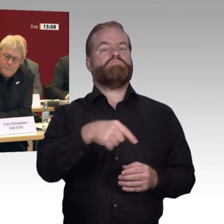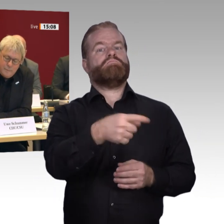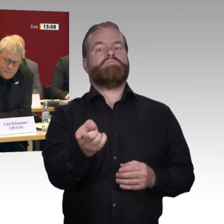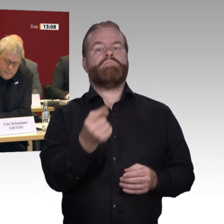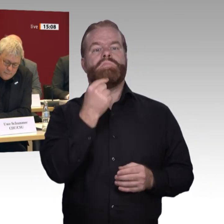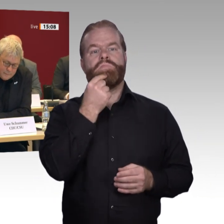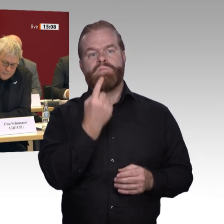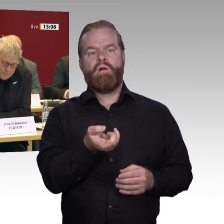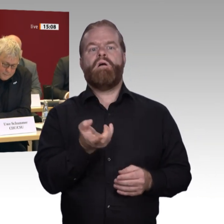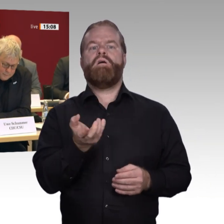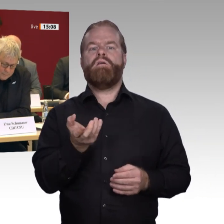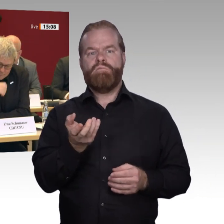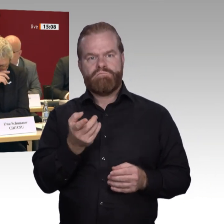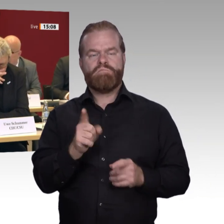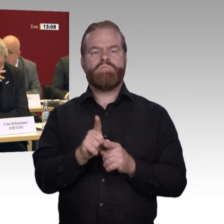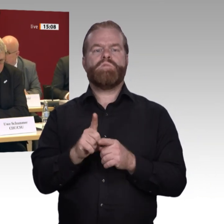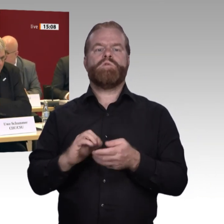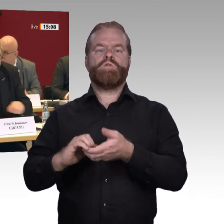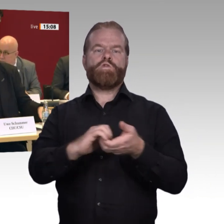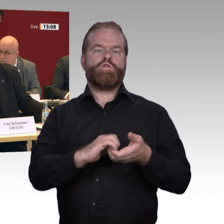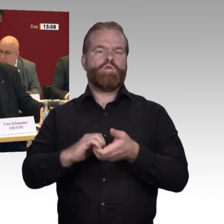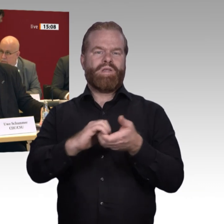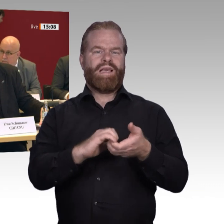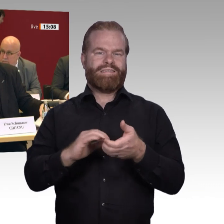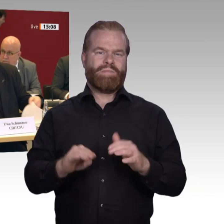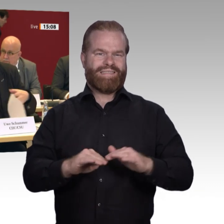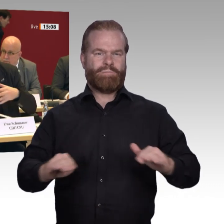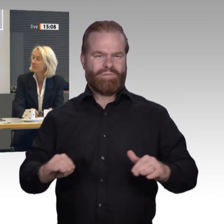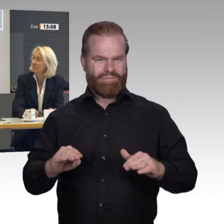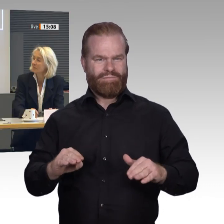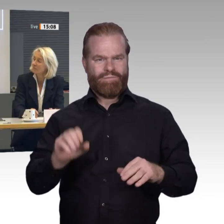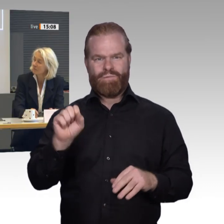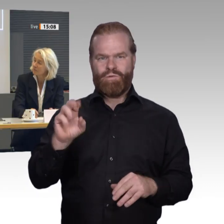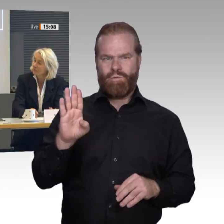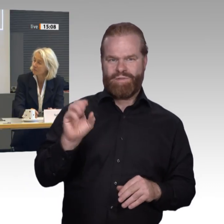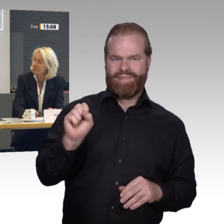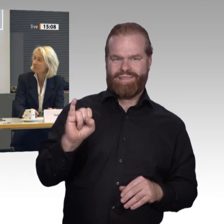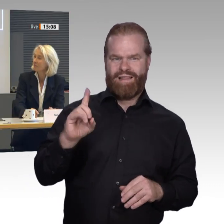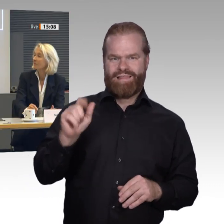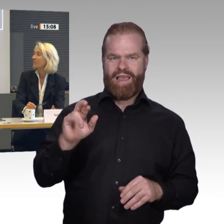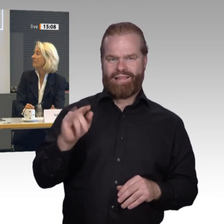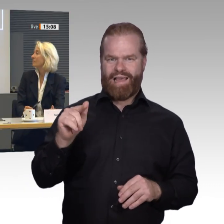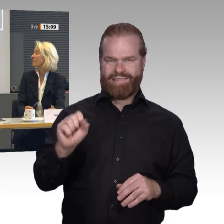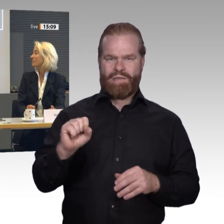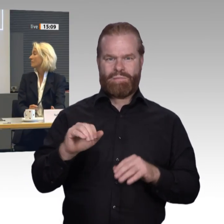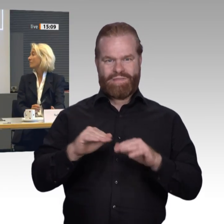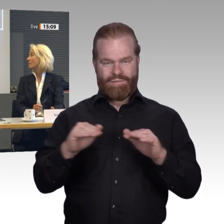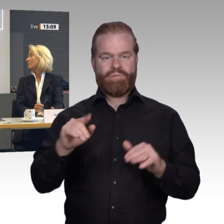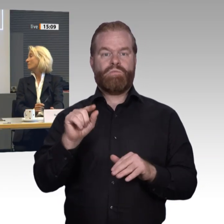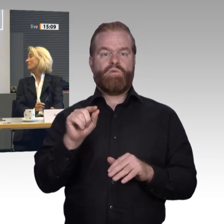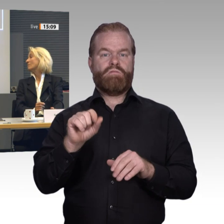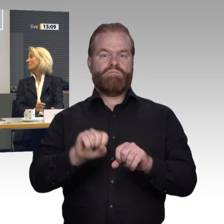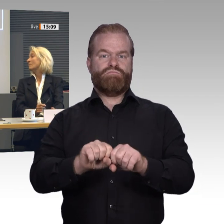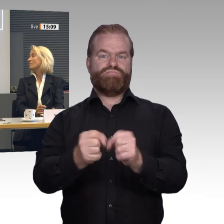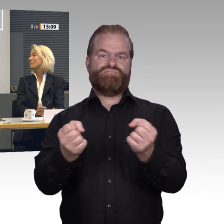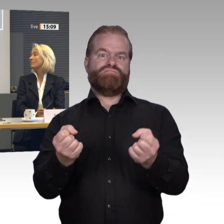bitte. Ja, herzlichen Dank für die Frage. Also vielleicht zu dem ersten Teil der Frage.